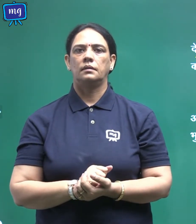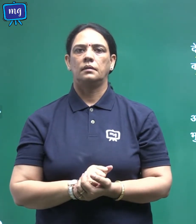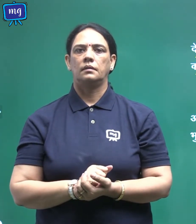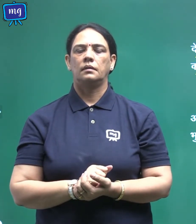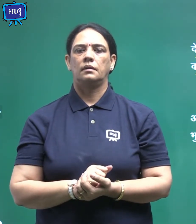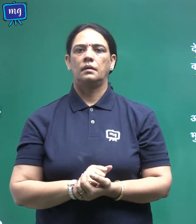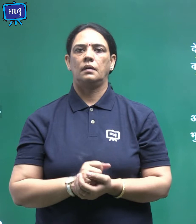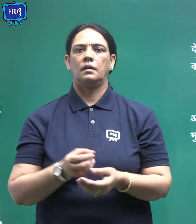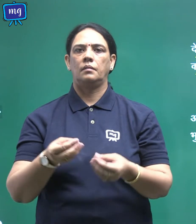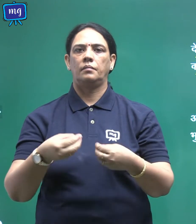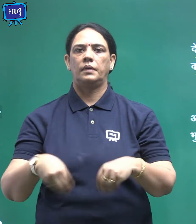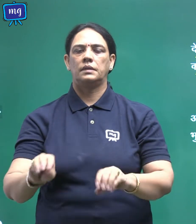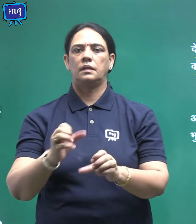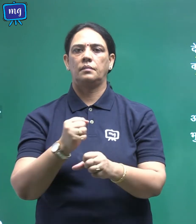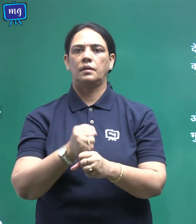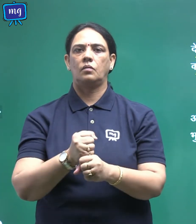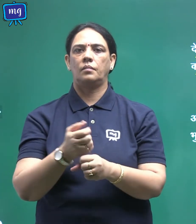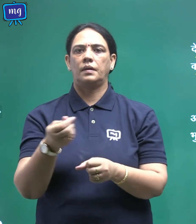बिक्री कर मूल्य